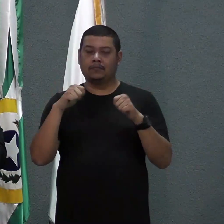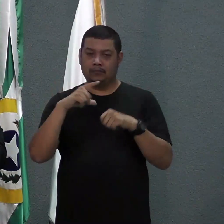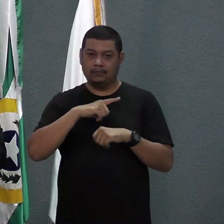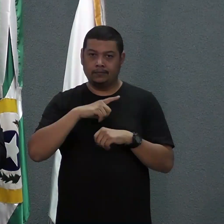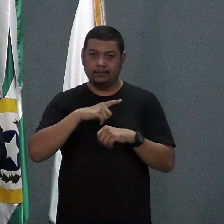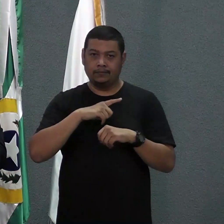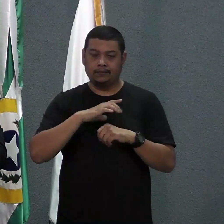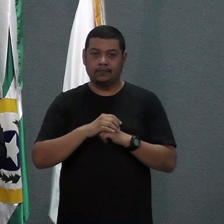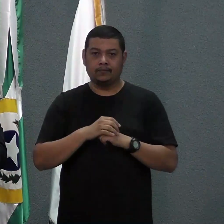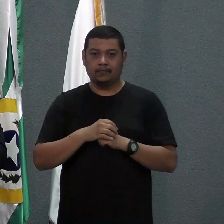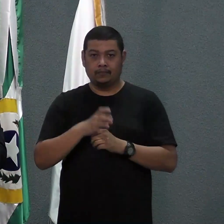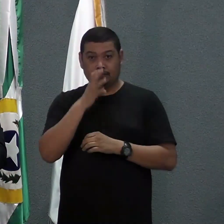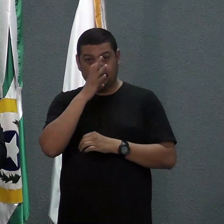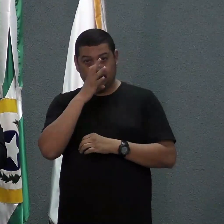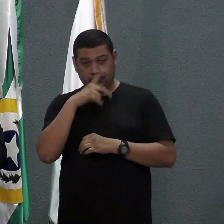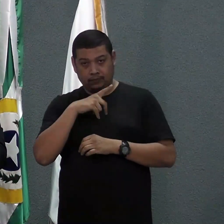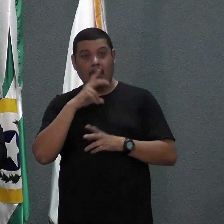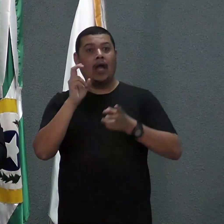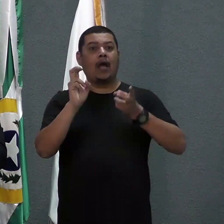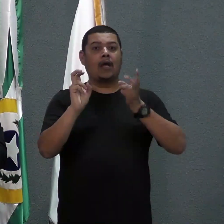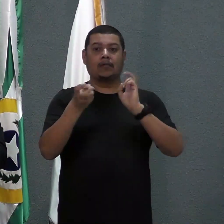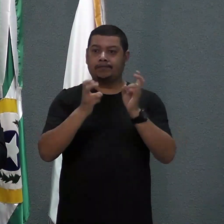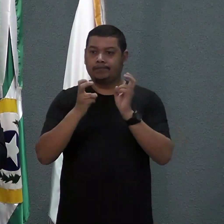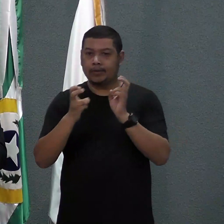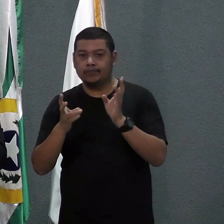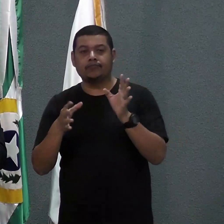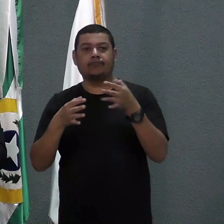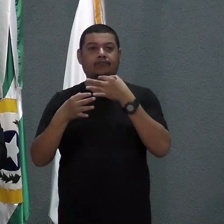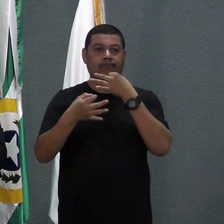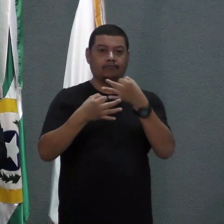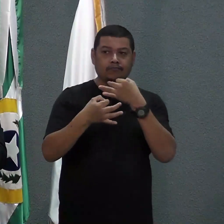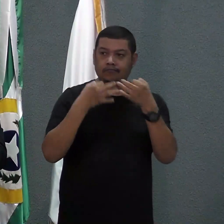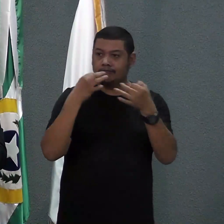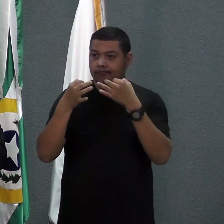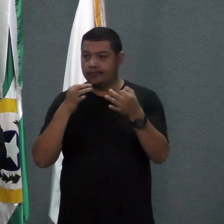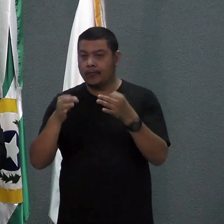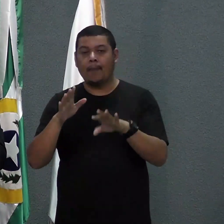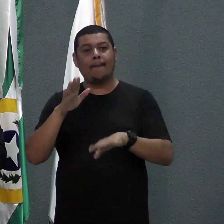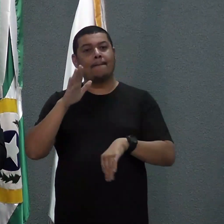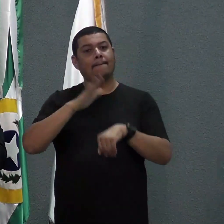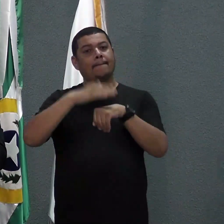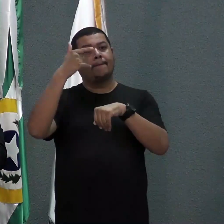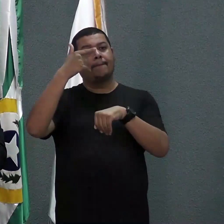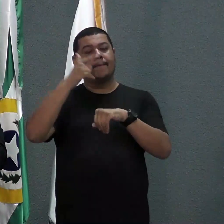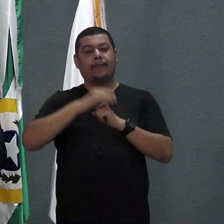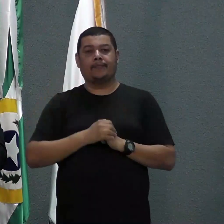realmente estar ouvindo, discutindo e achando a melhor proposta para que